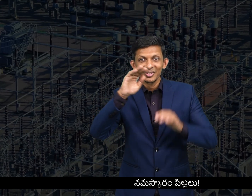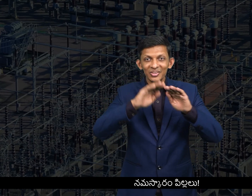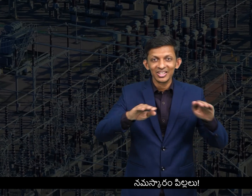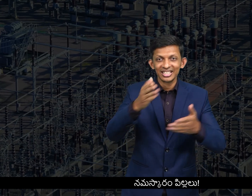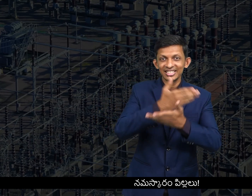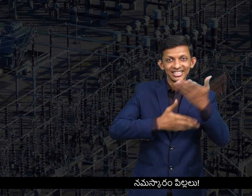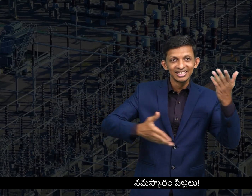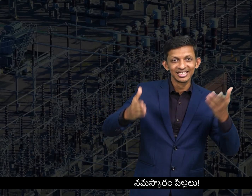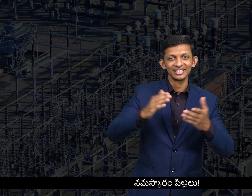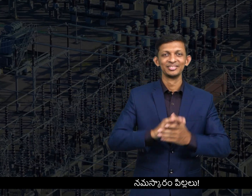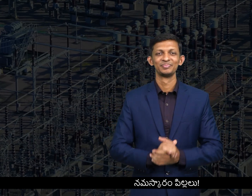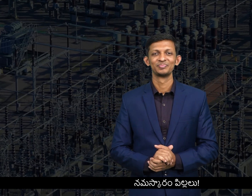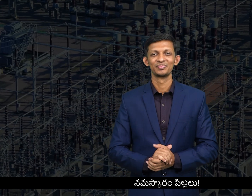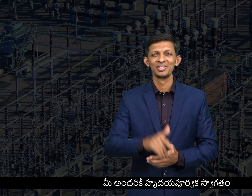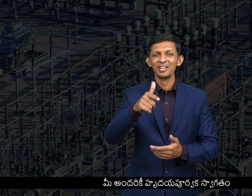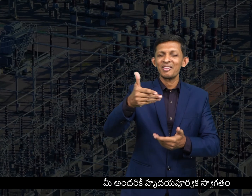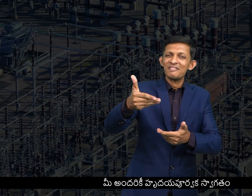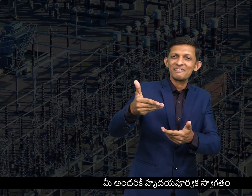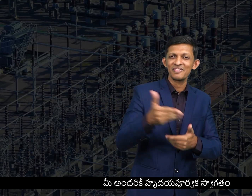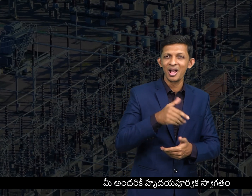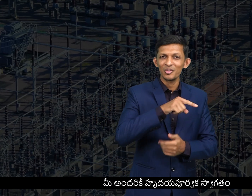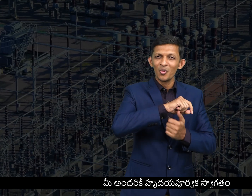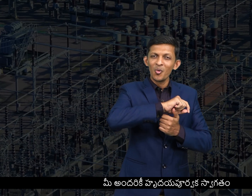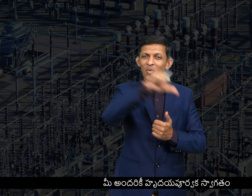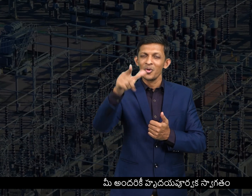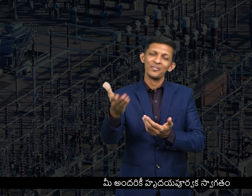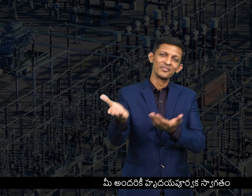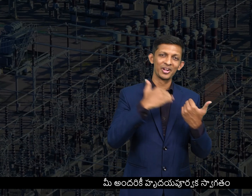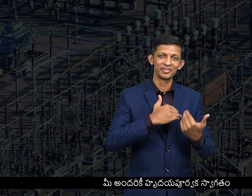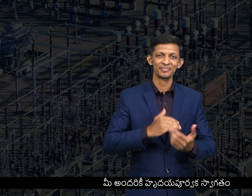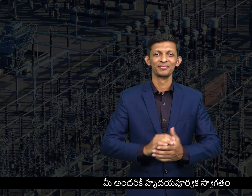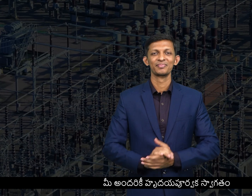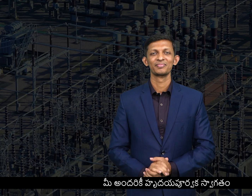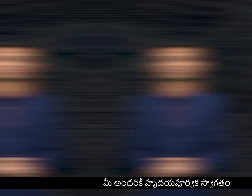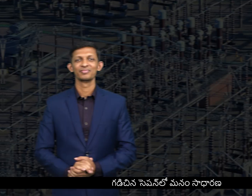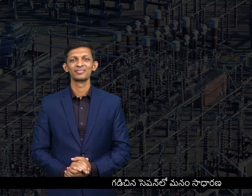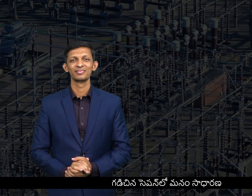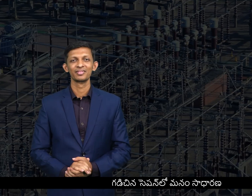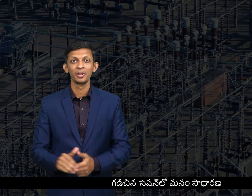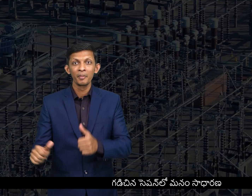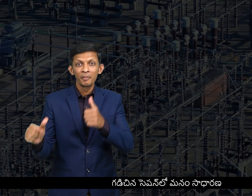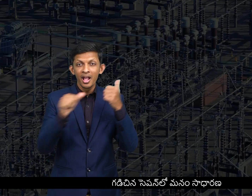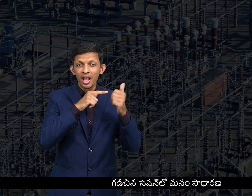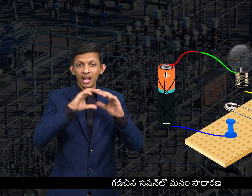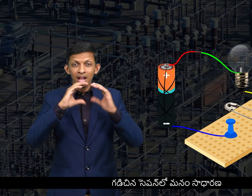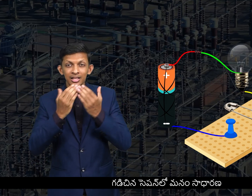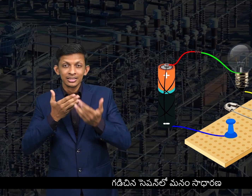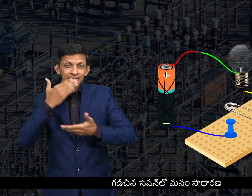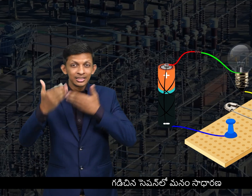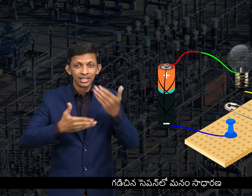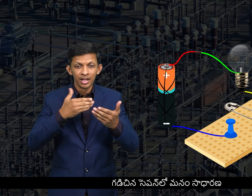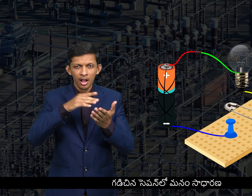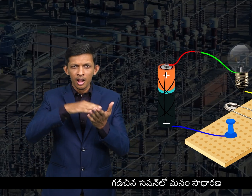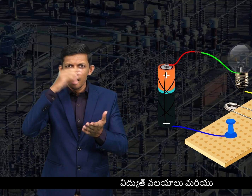నమస్కారం పిల్లలు, మీ అందరికీ హృదయపూర్వక స్వాగతం. గడిచిన సెషన్లో